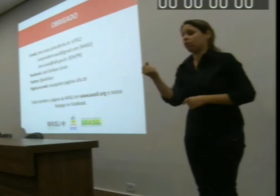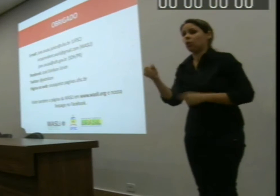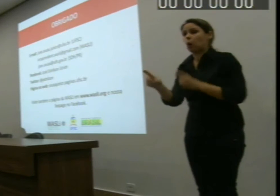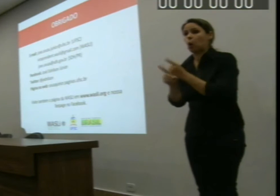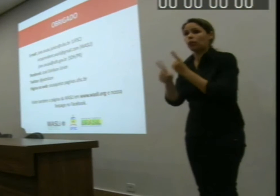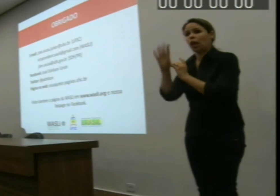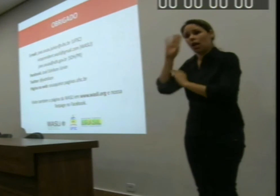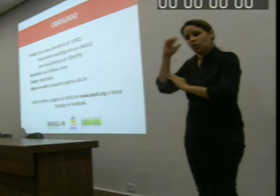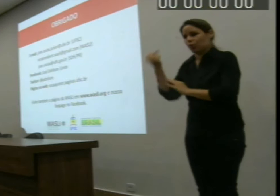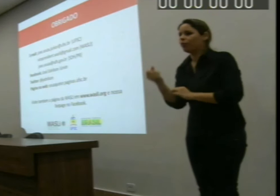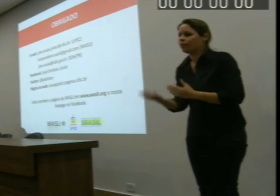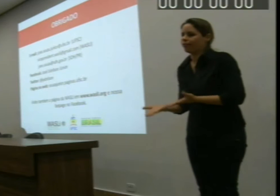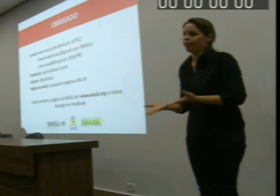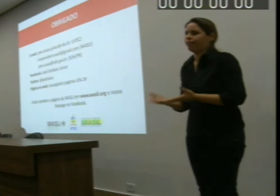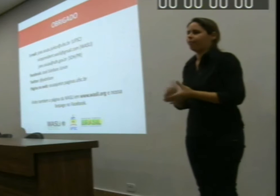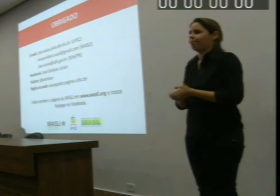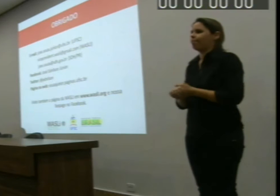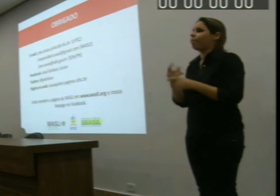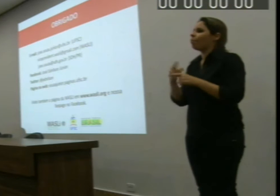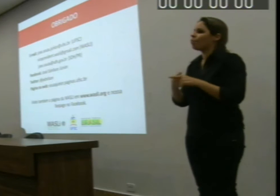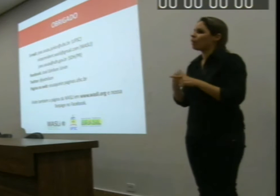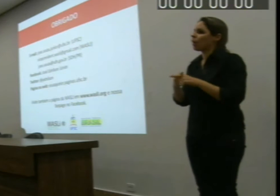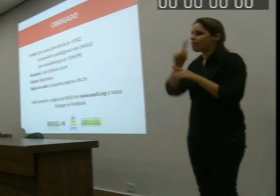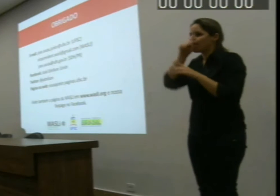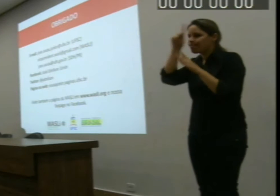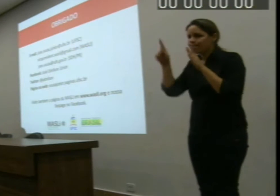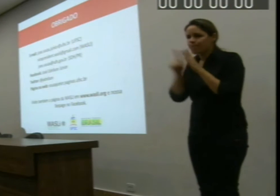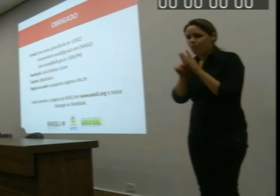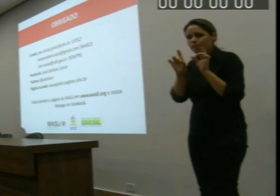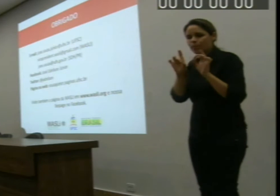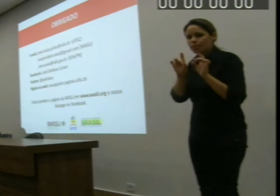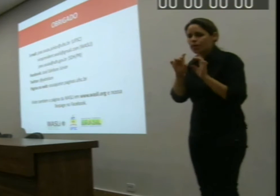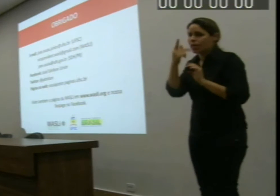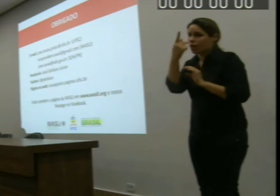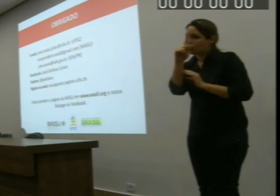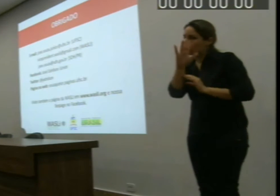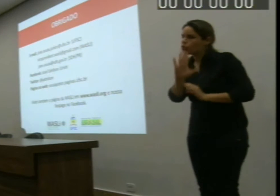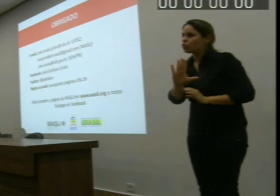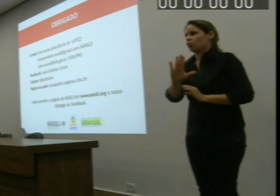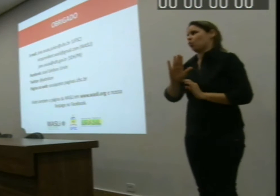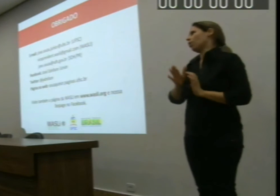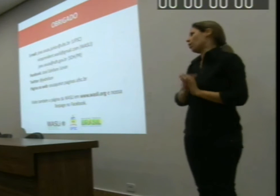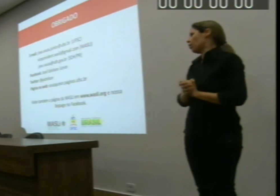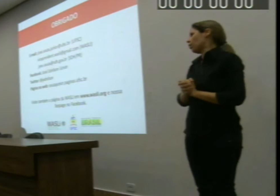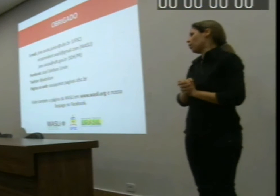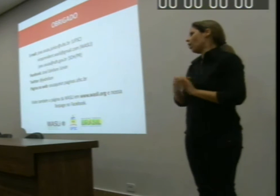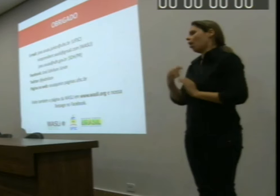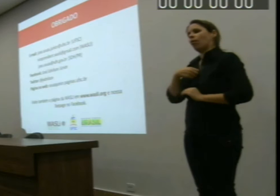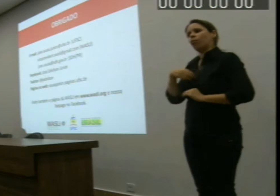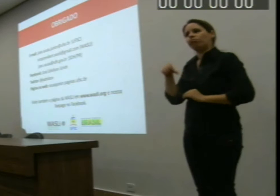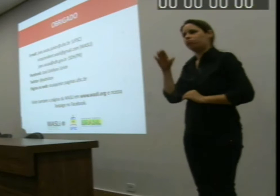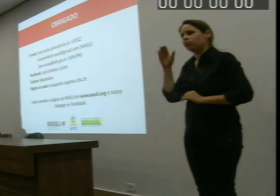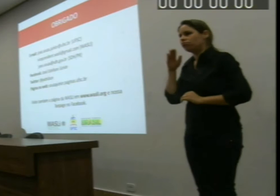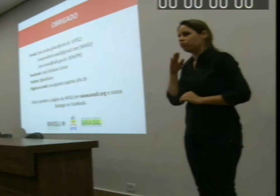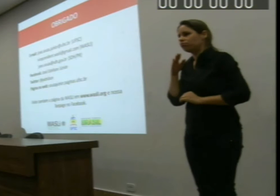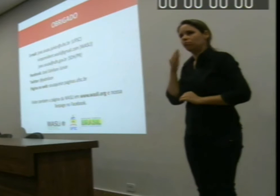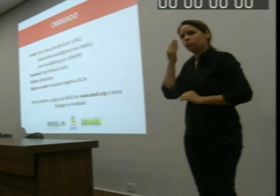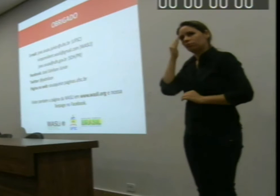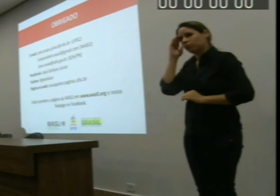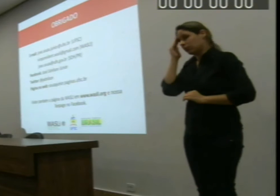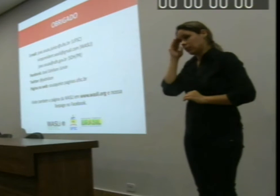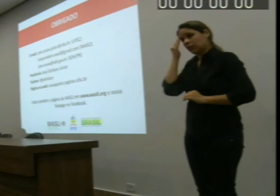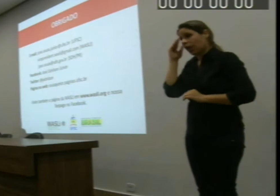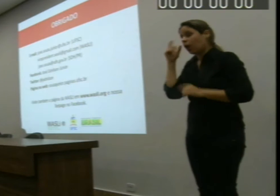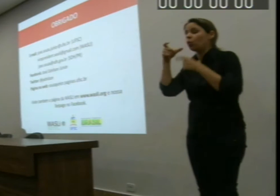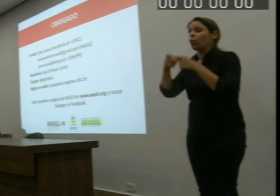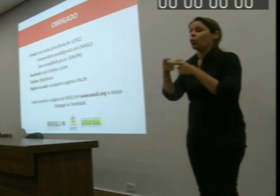tá comentando comigo é uma situação muito específica e que como eu não conheço o contexto como eu não conheço a realidade como eu não sei